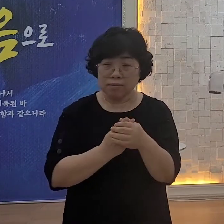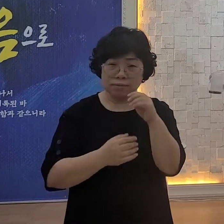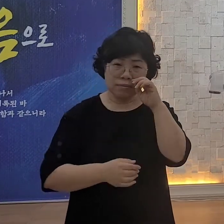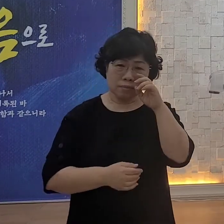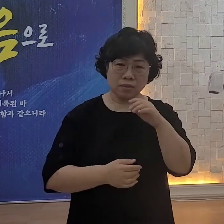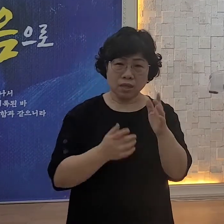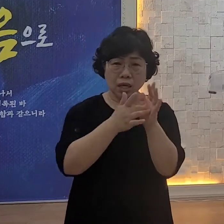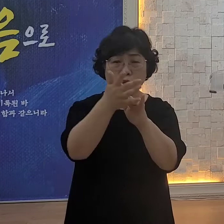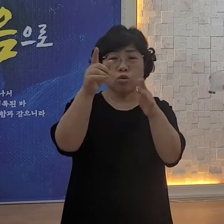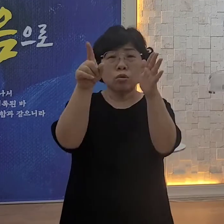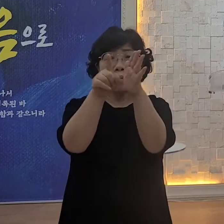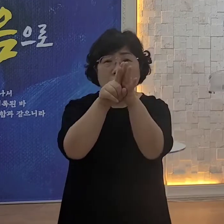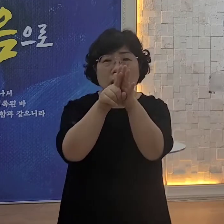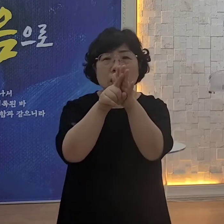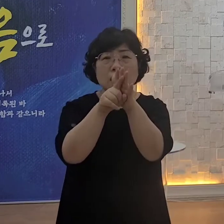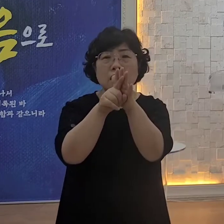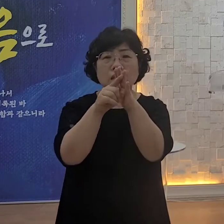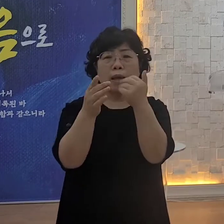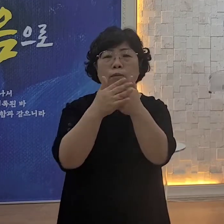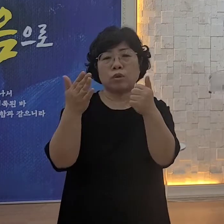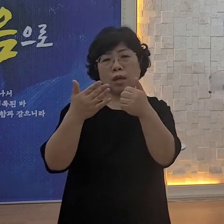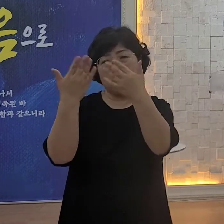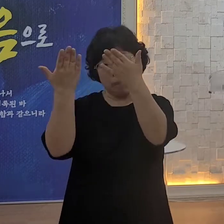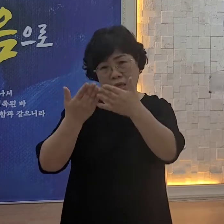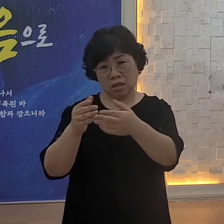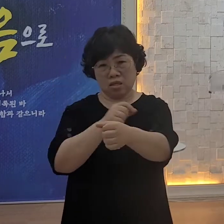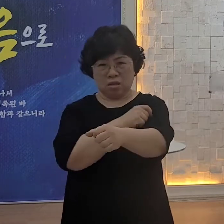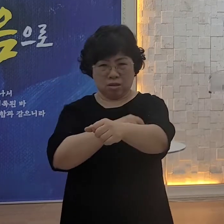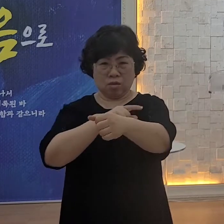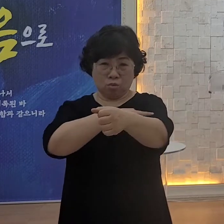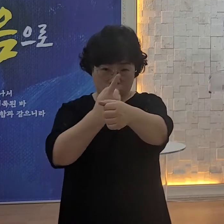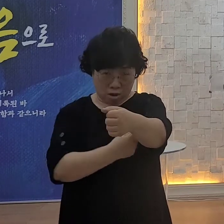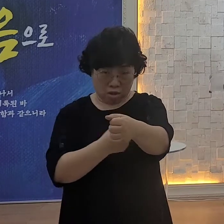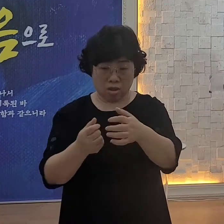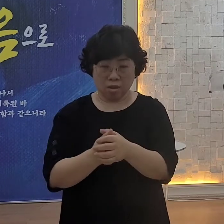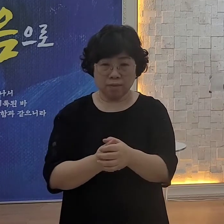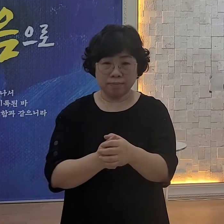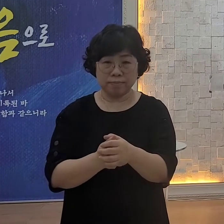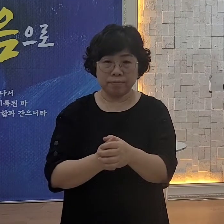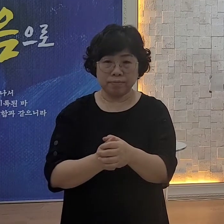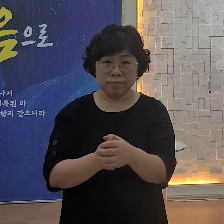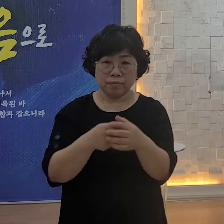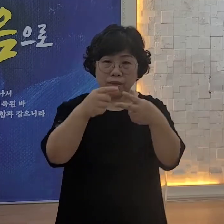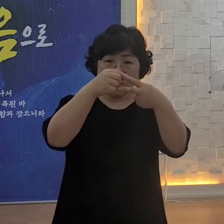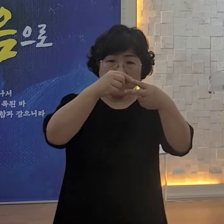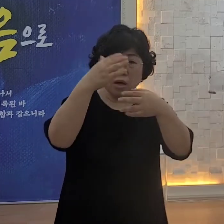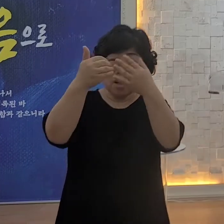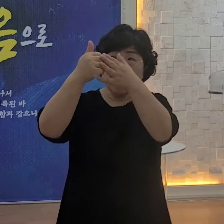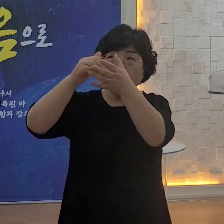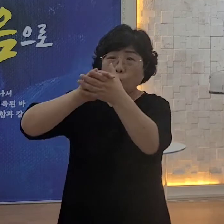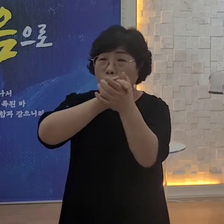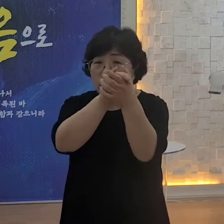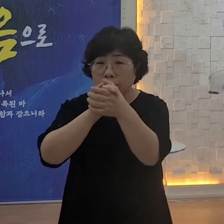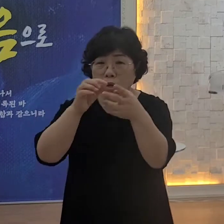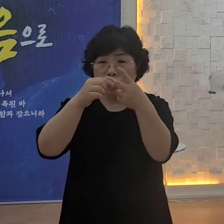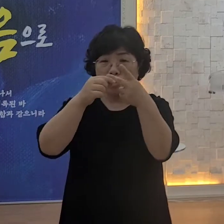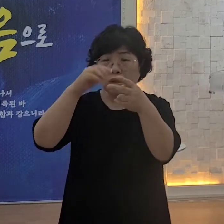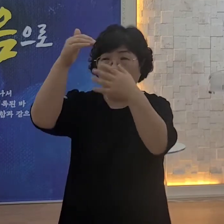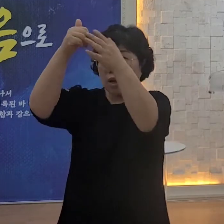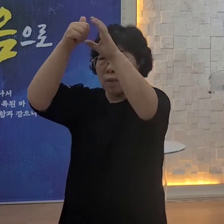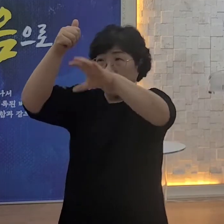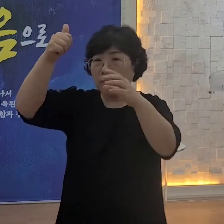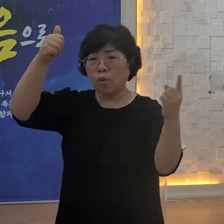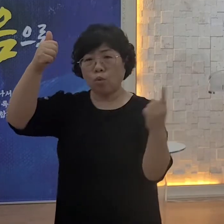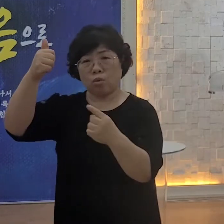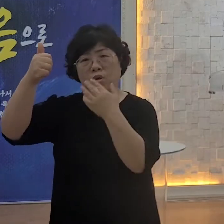두 번째 축복이다. 첫 번째는 뭐였다고요? 하나님과 화평을 이루게 되었다. 두 번째는요, 하나님 앞에 나아갈